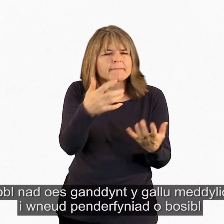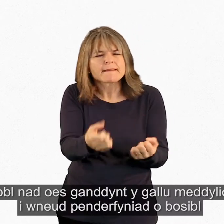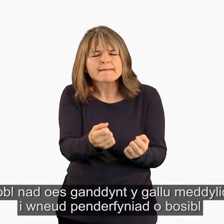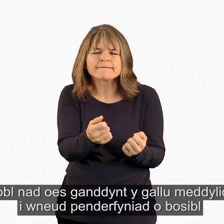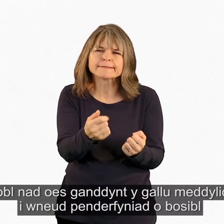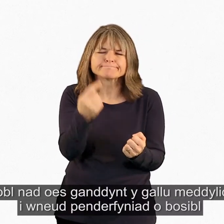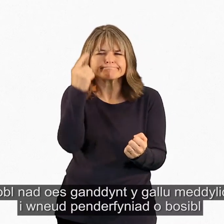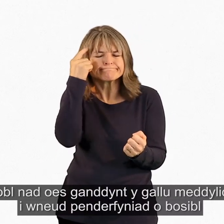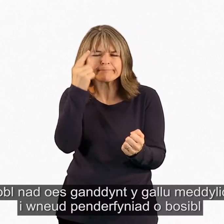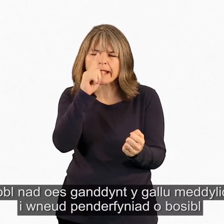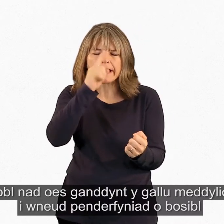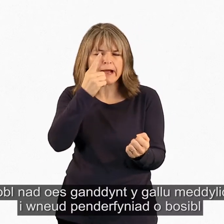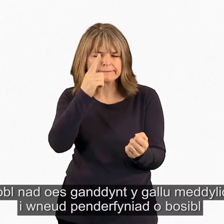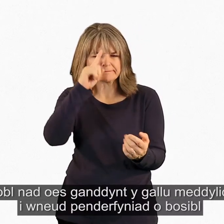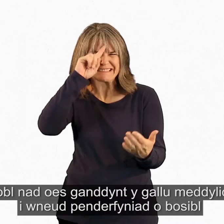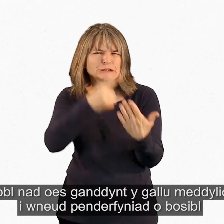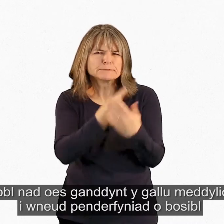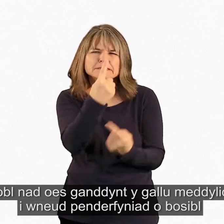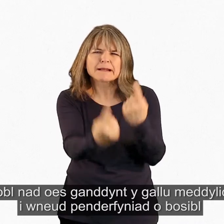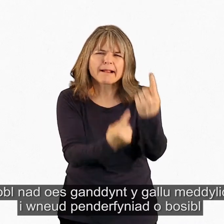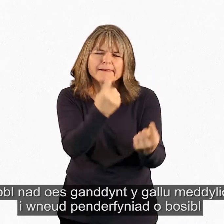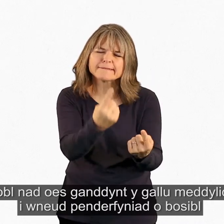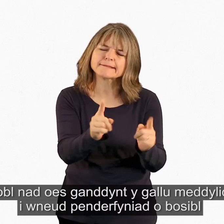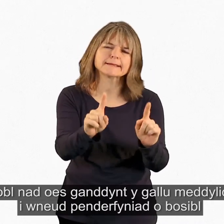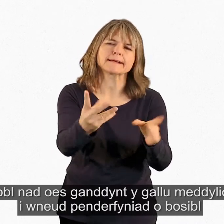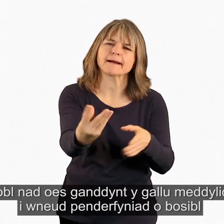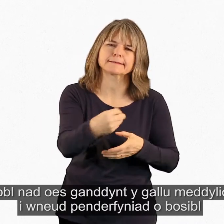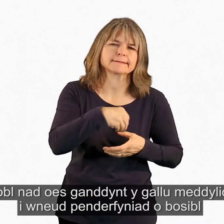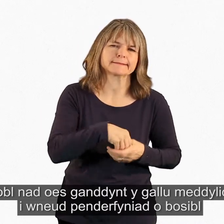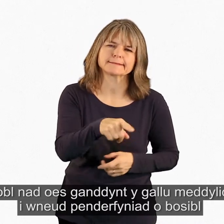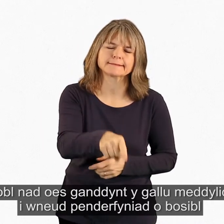Pobl nad oes ganddynt y gallu i edd meddyliol i wneud y penderfyniad o bosibl